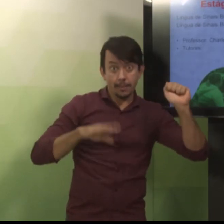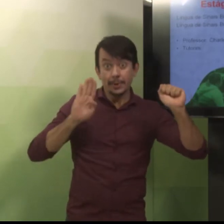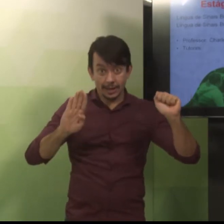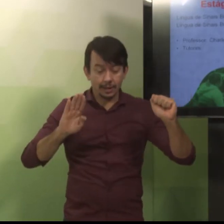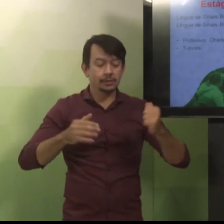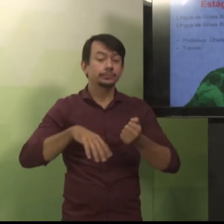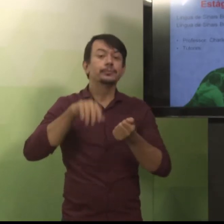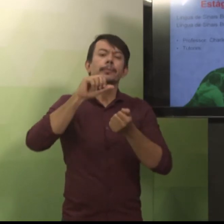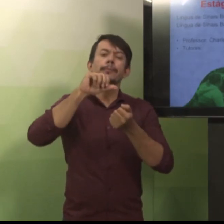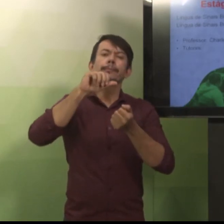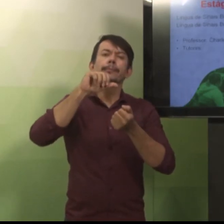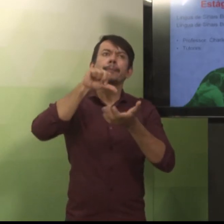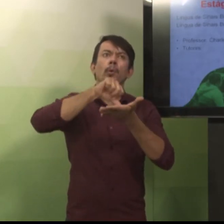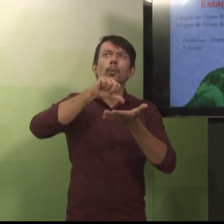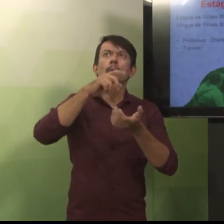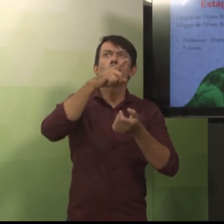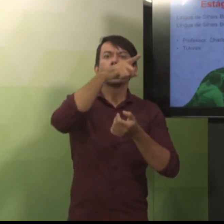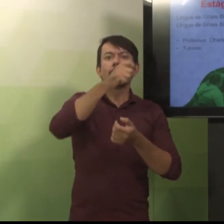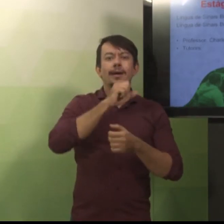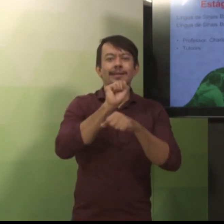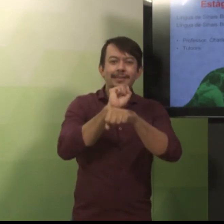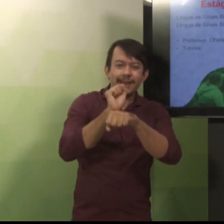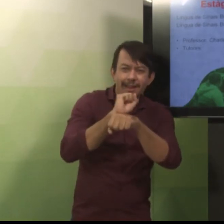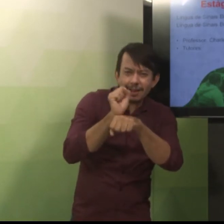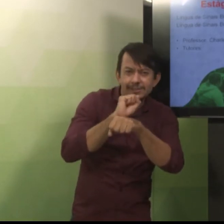e B. Polo Salinas,